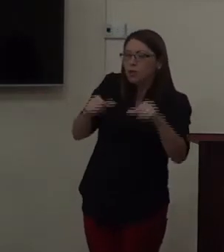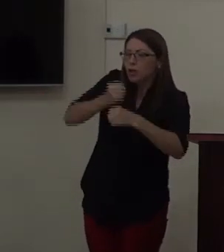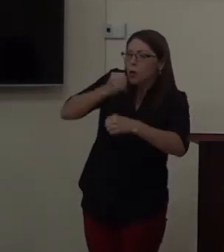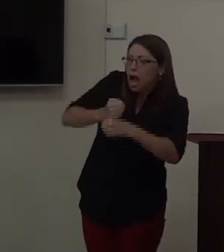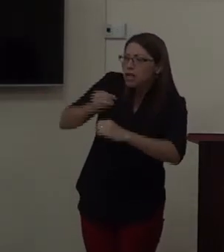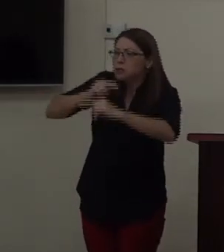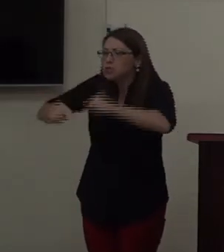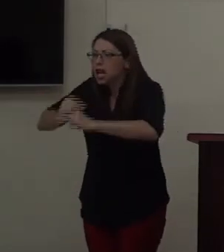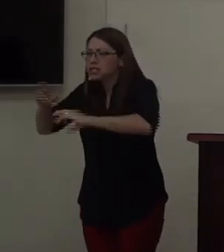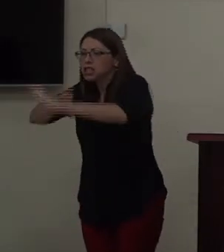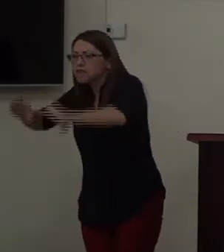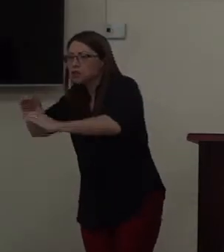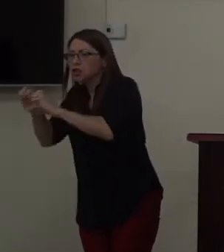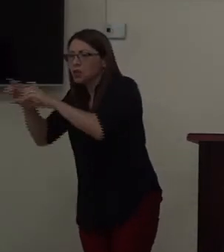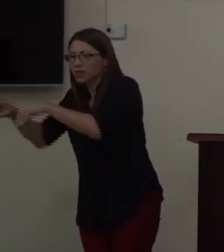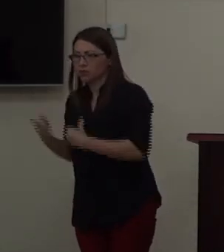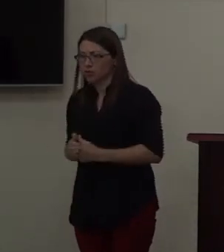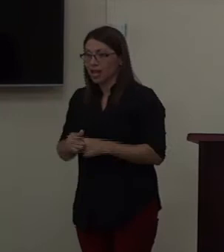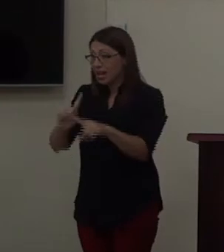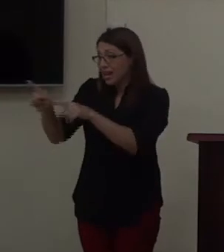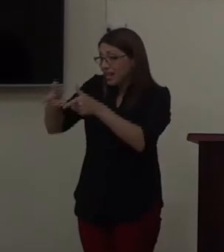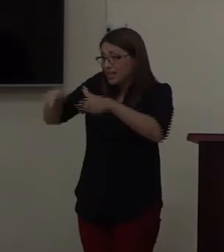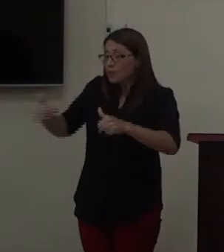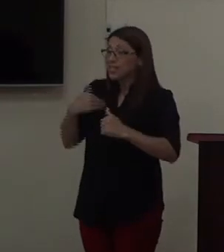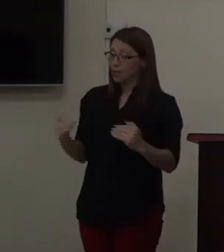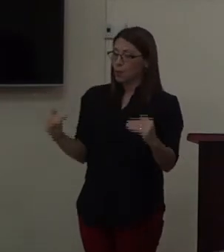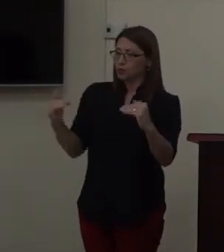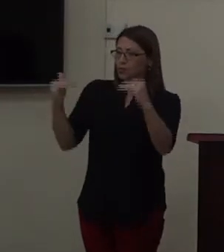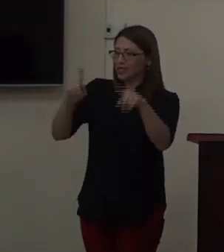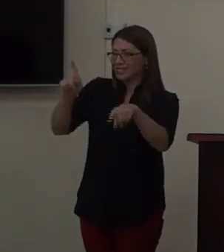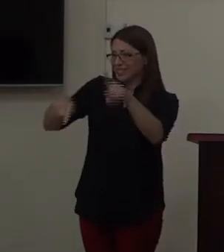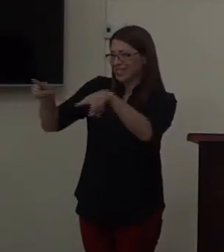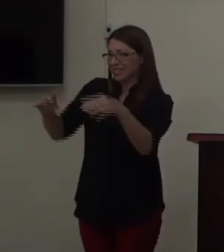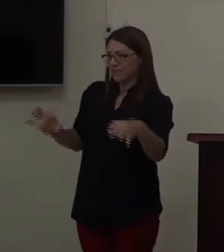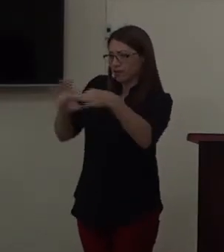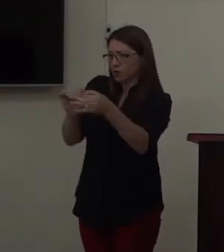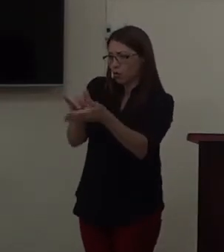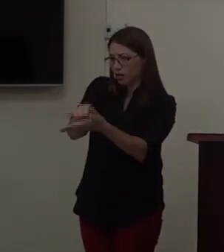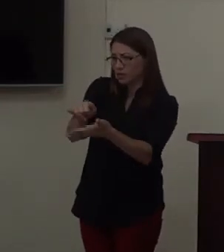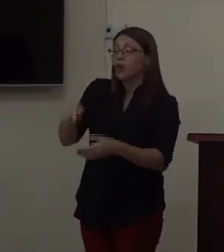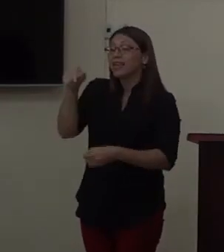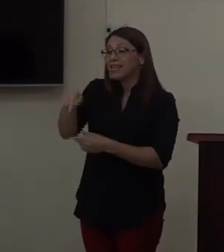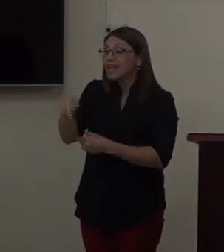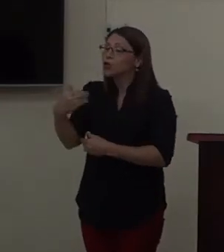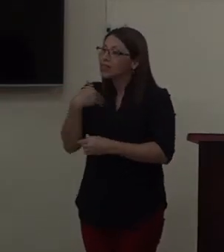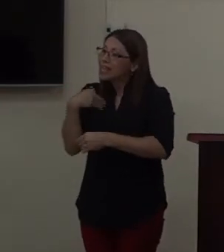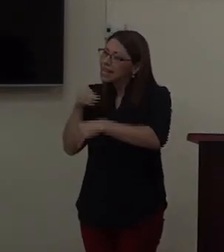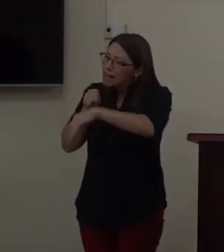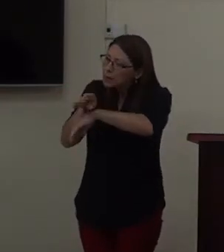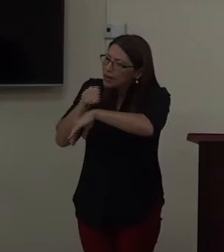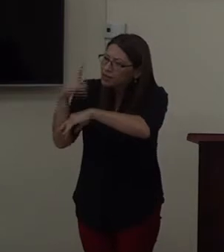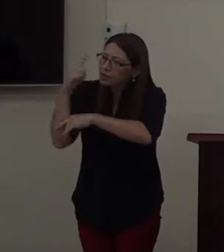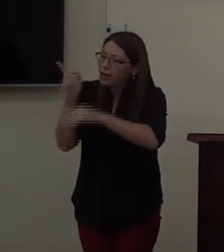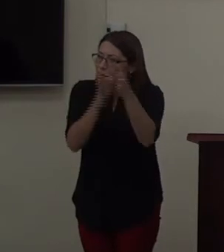científicos, educativos. Es decir, las lenguas están en posiciones distintas en relación con eso y eso de alguna manera tiene implicaciones para la